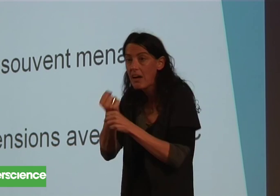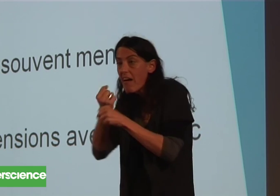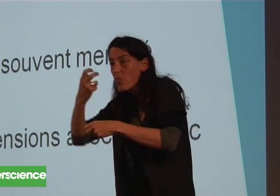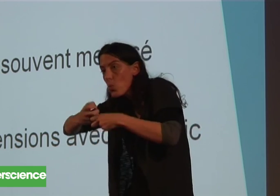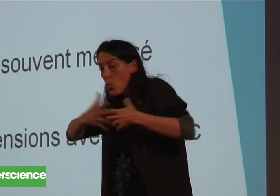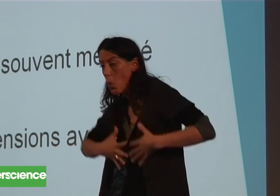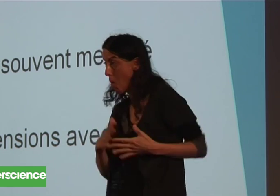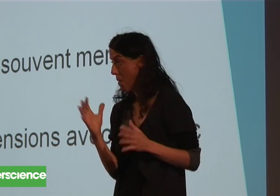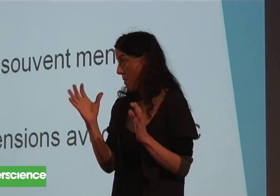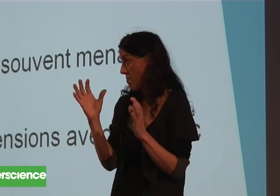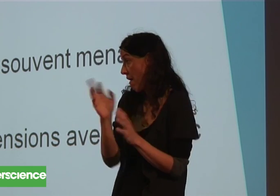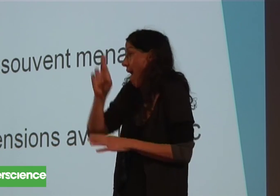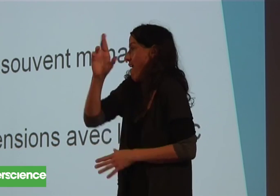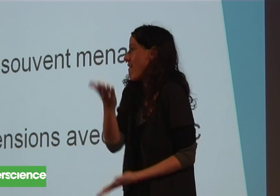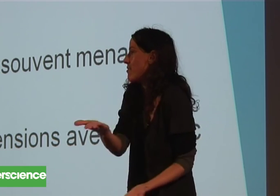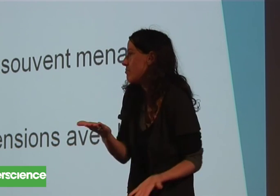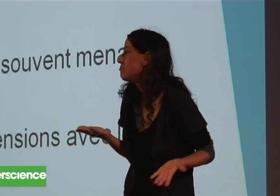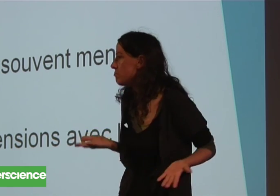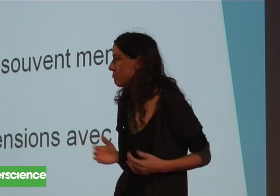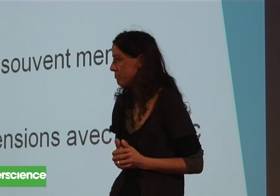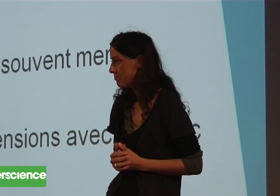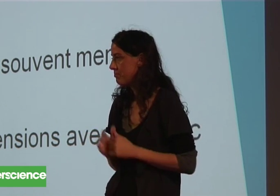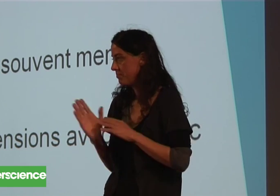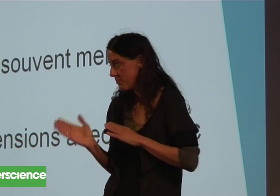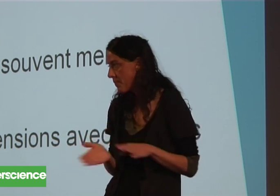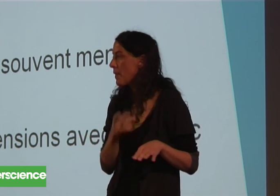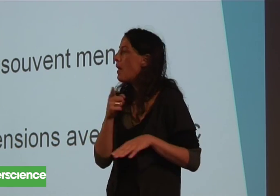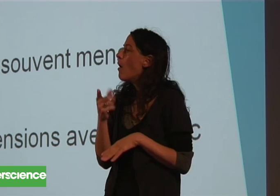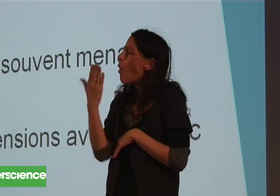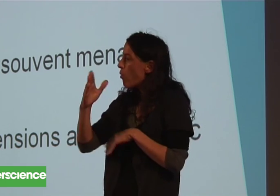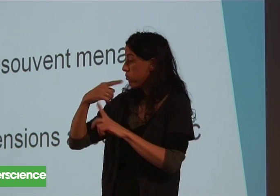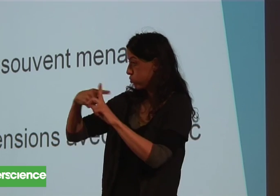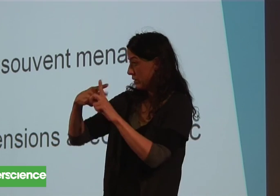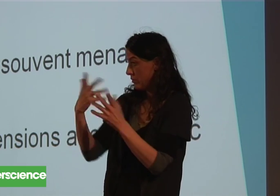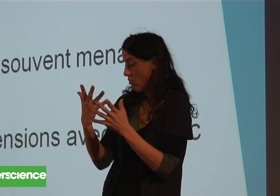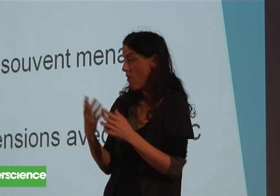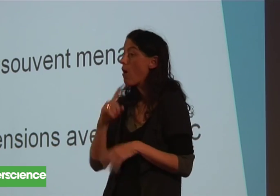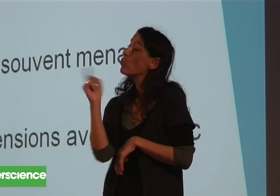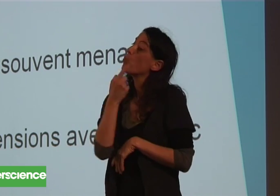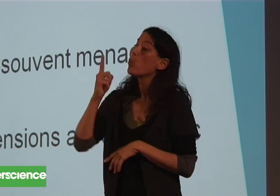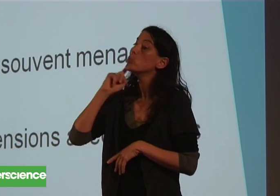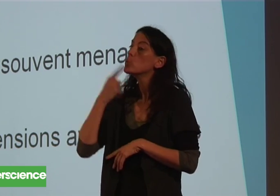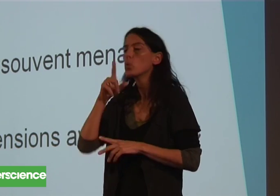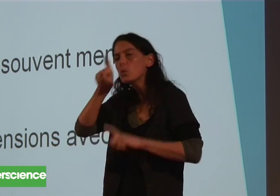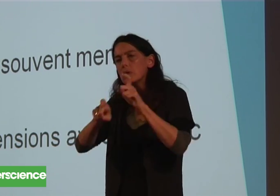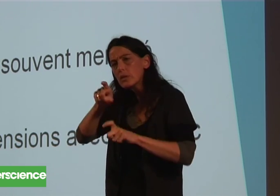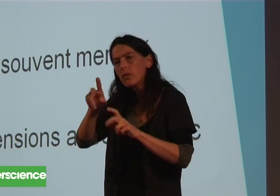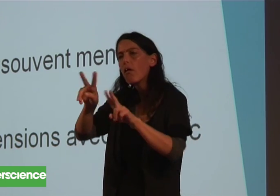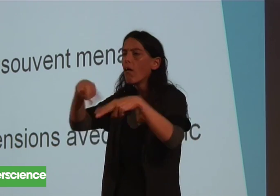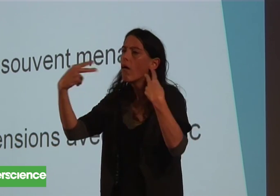plus positive, encore un peu plus positive, toutes les personnes interrogées ne déclarent pas non plus donc, que le travail nuit à leur